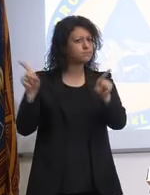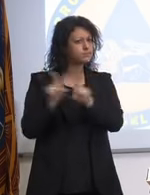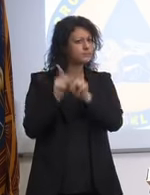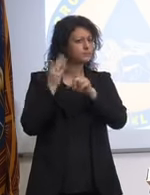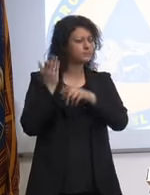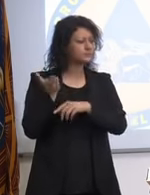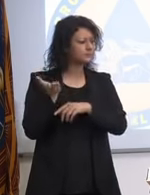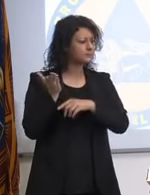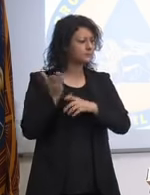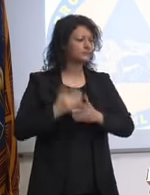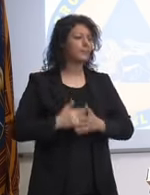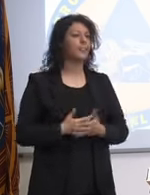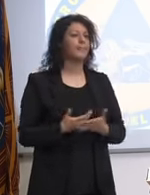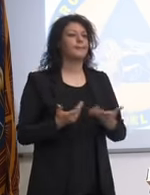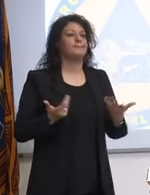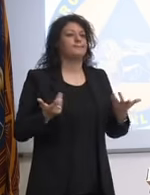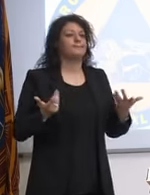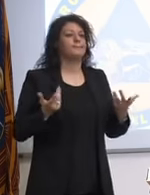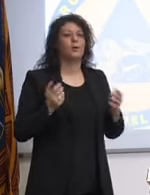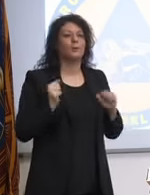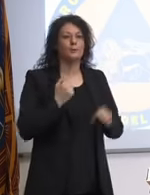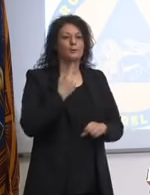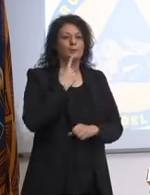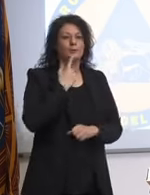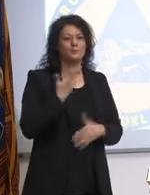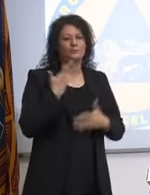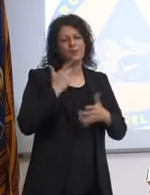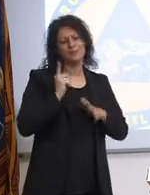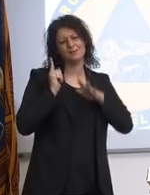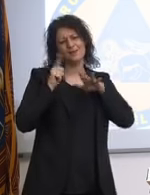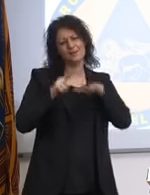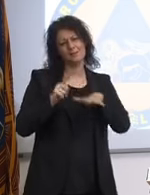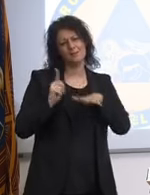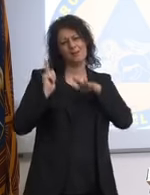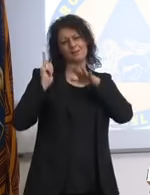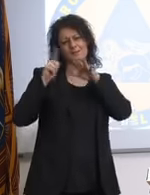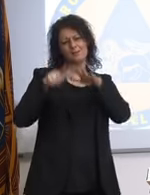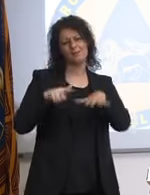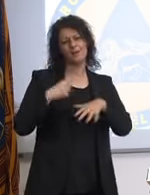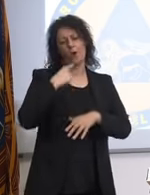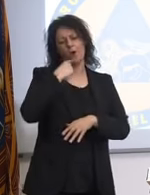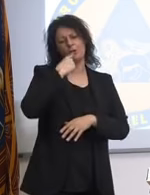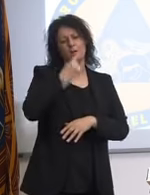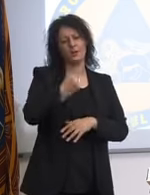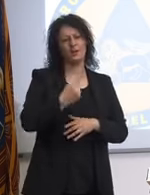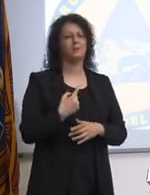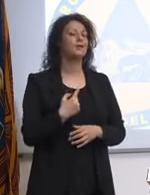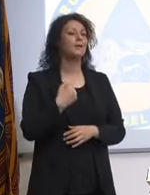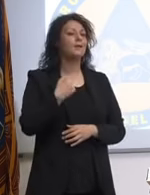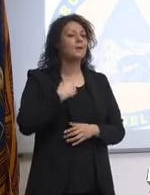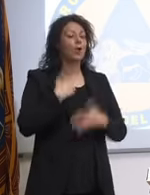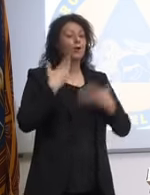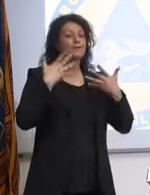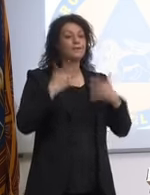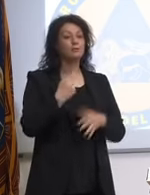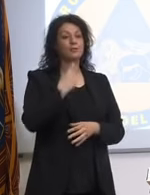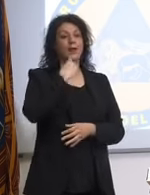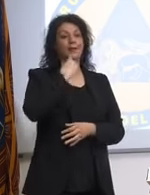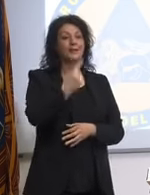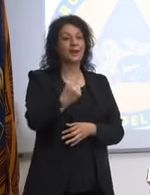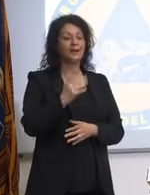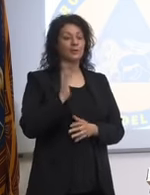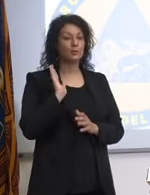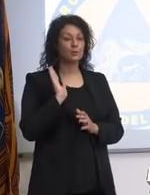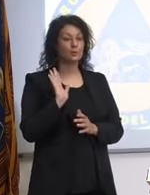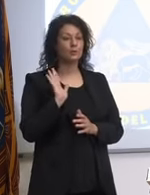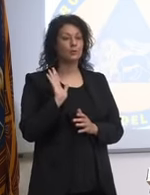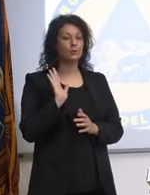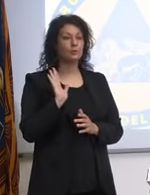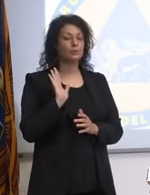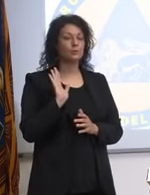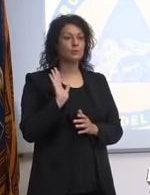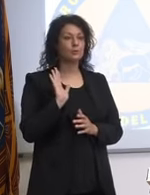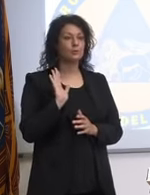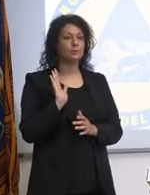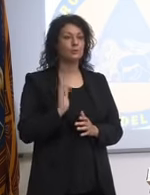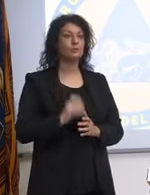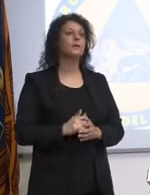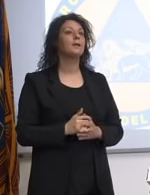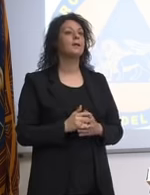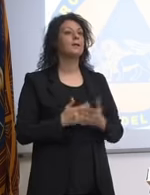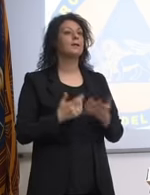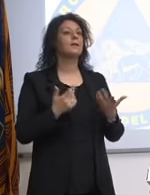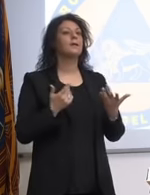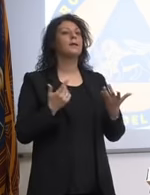dica? Da quante settimane ve lo sto dicendo? L'ho detto io in assoluto in prima nazionale, mi hanno detto che cioè non avevo capito